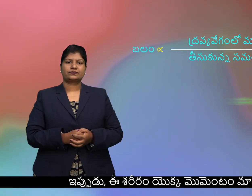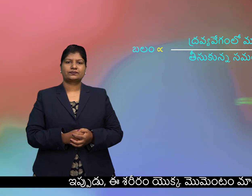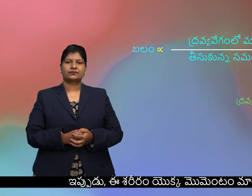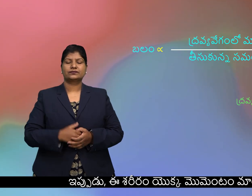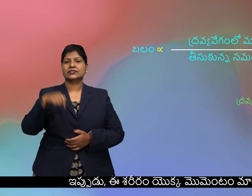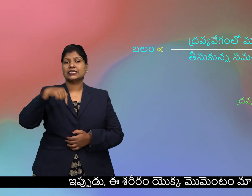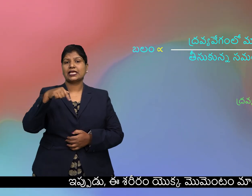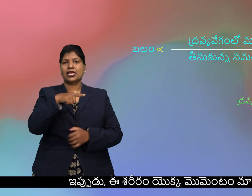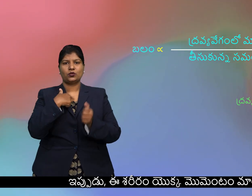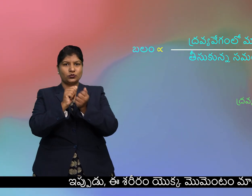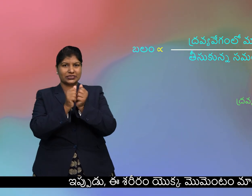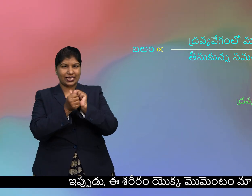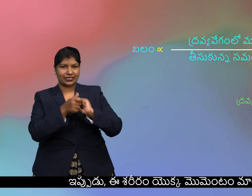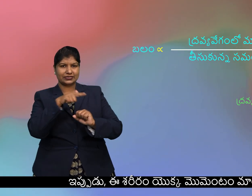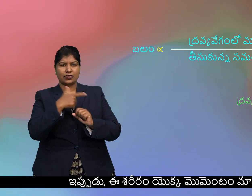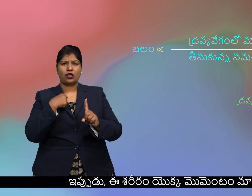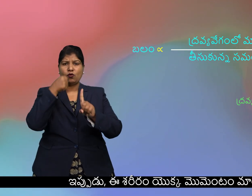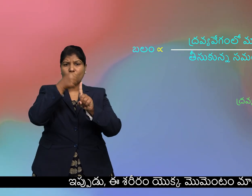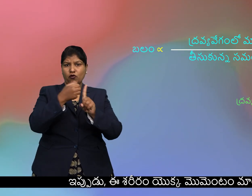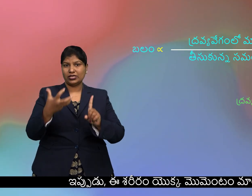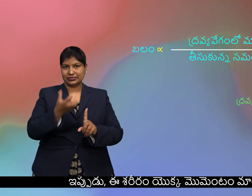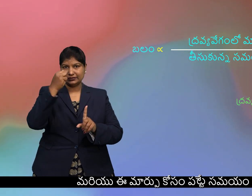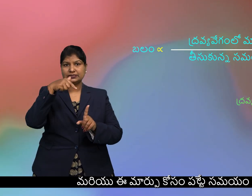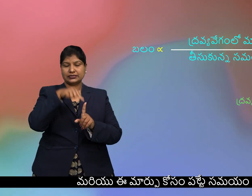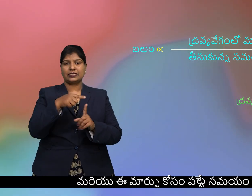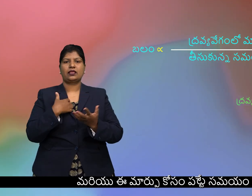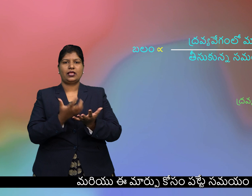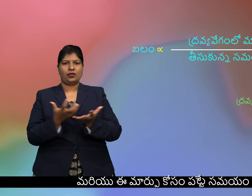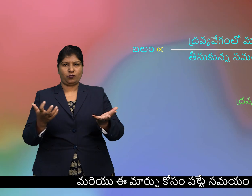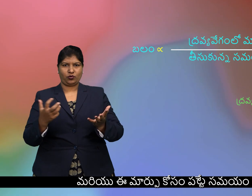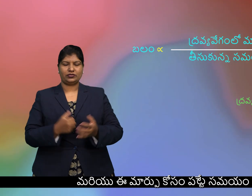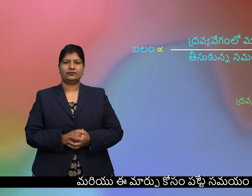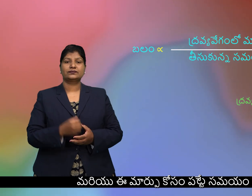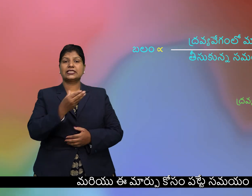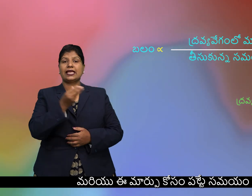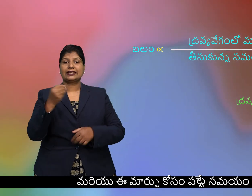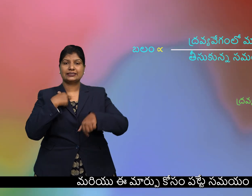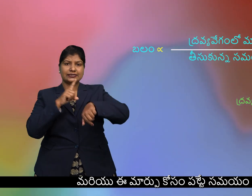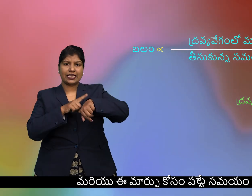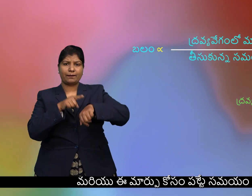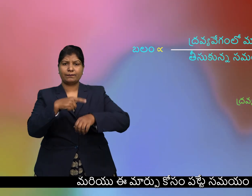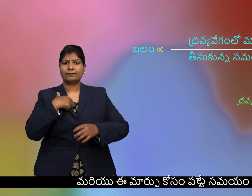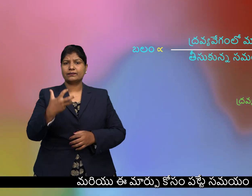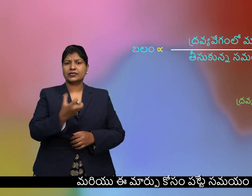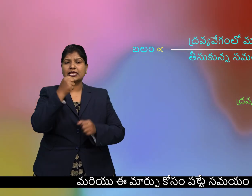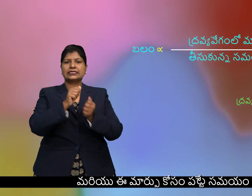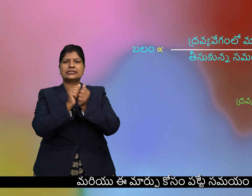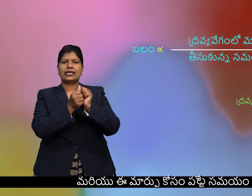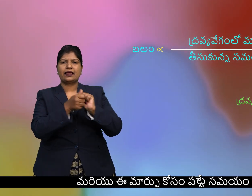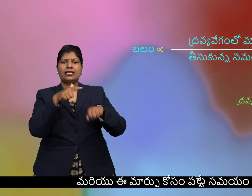ఇప్పుడు ఈ శరీరం యొక్క మొమెంటం మార్పు మరియు ఈ మార్పు కోసం పట్టే సమయం